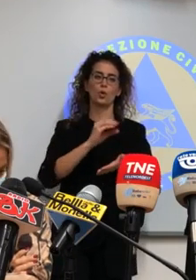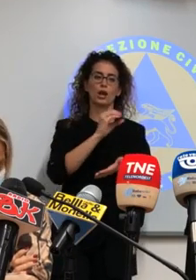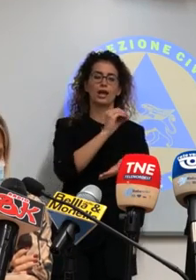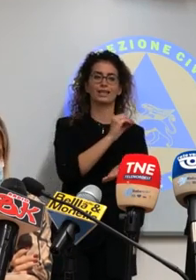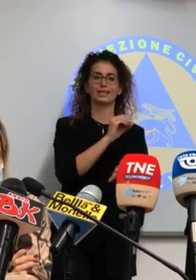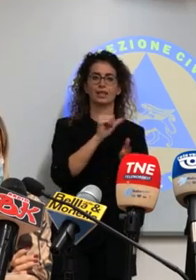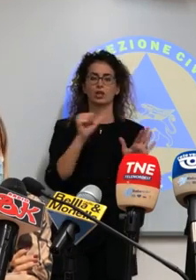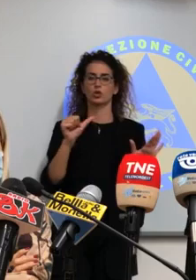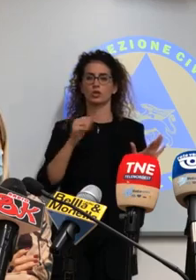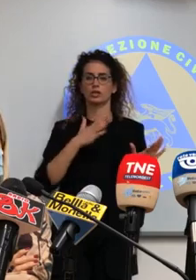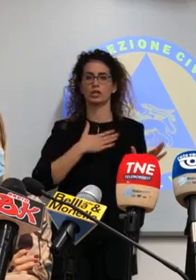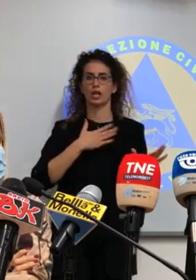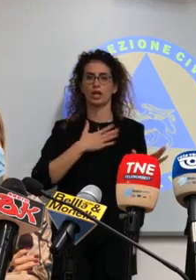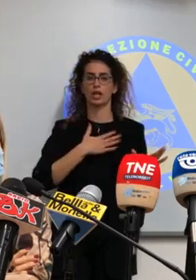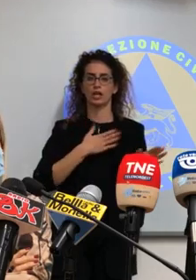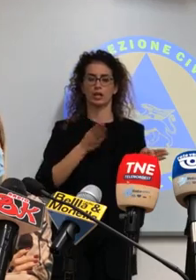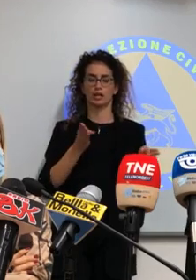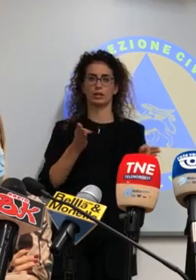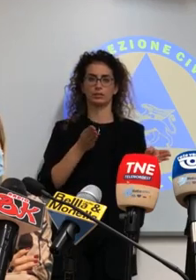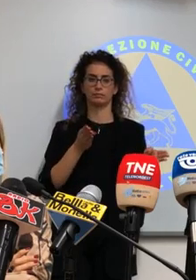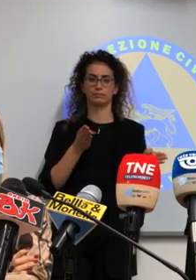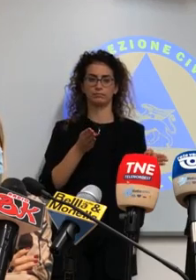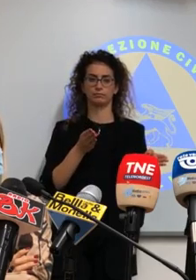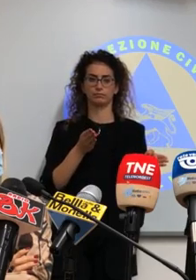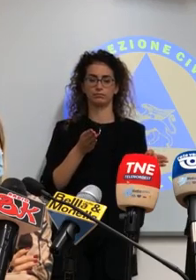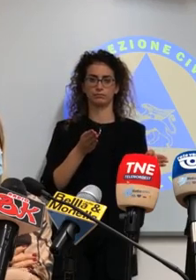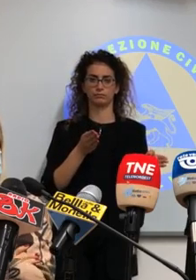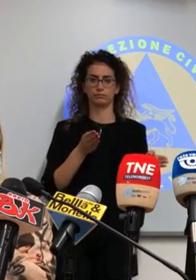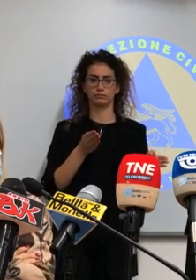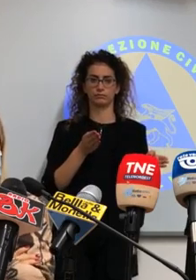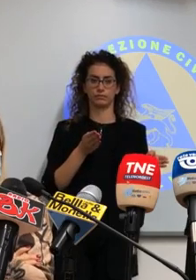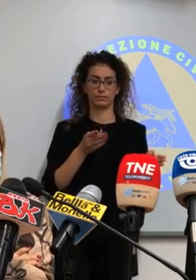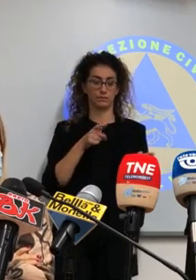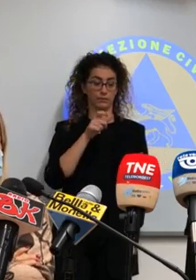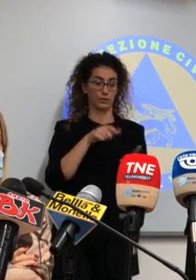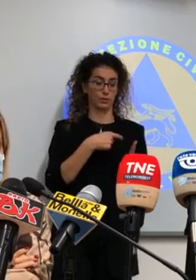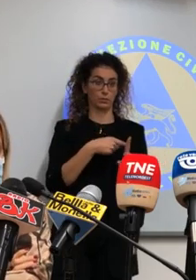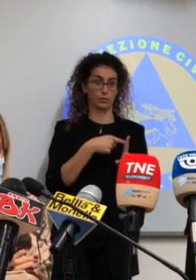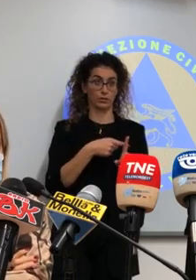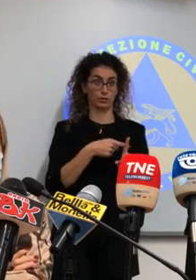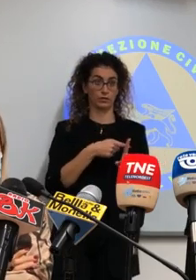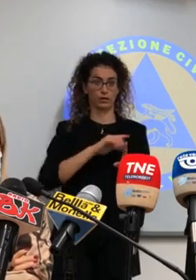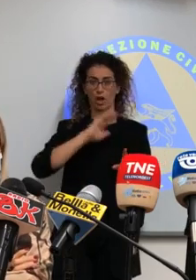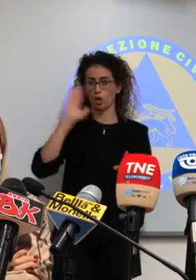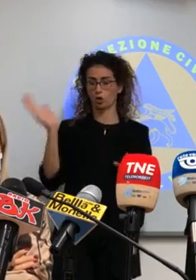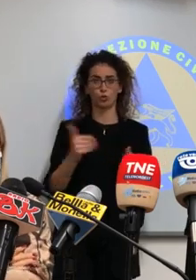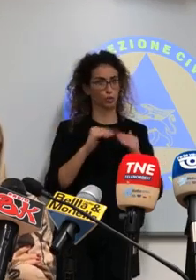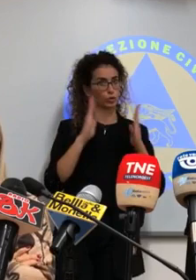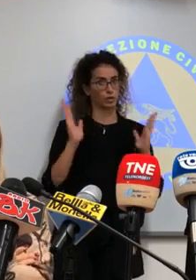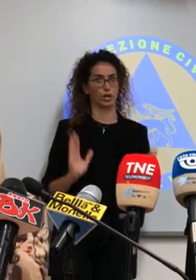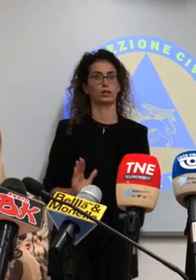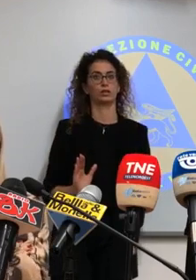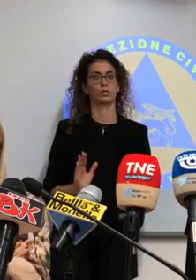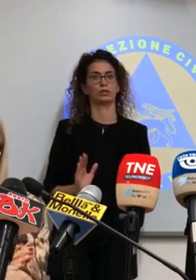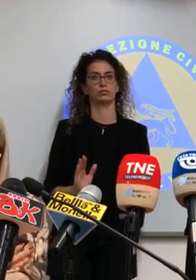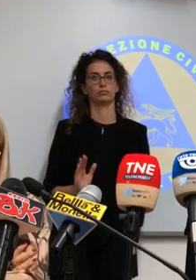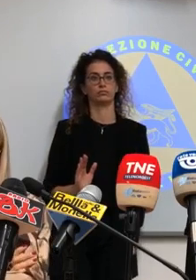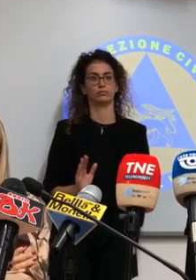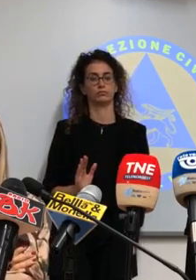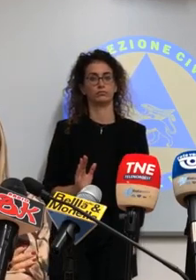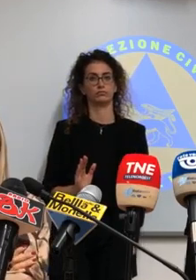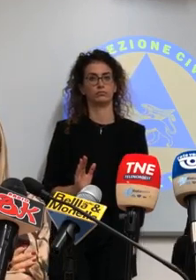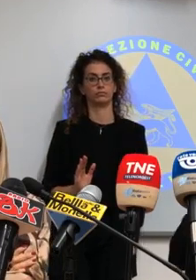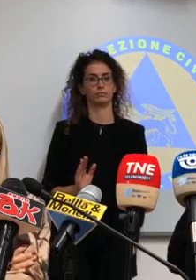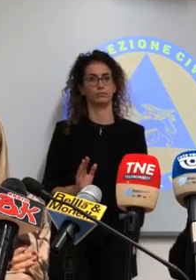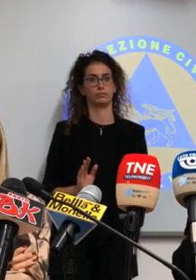di fascia 06, in questo caso se c'è un caso positivo stanno tutti a casa, eh? È solo dalla